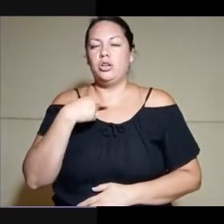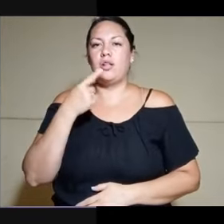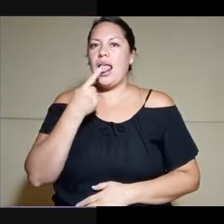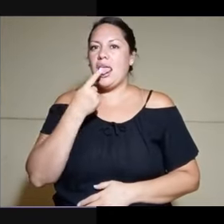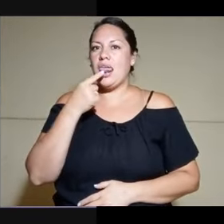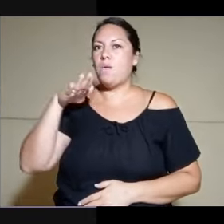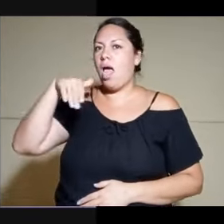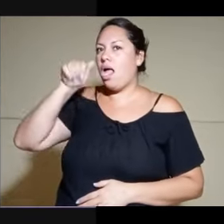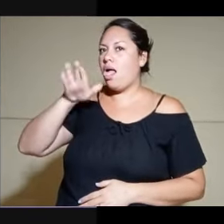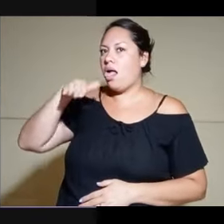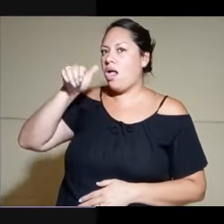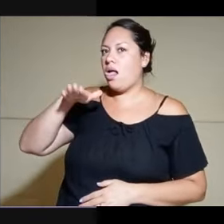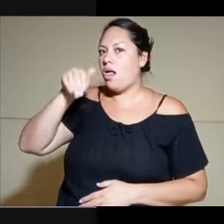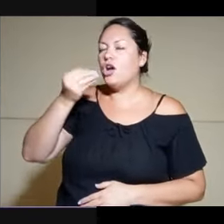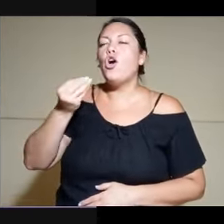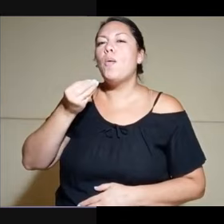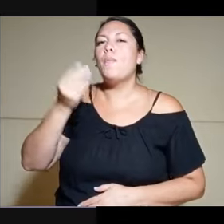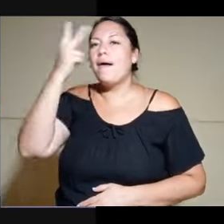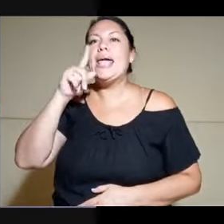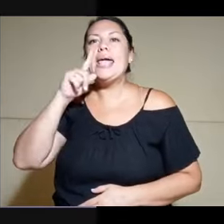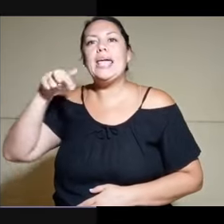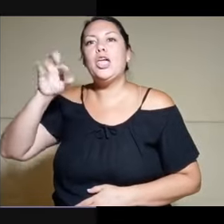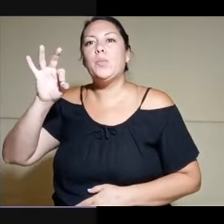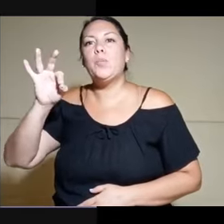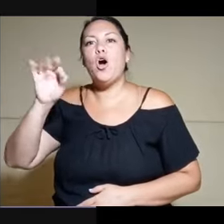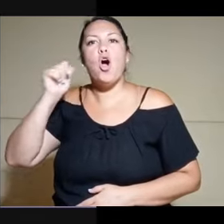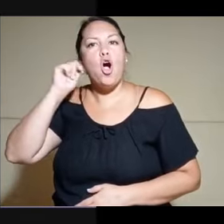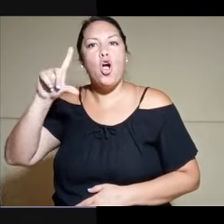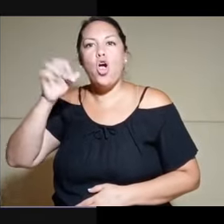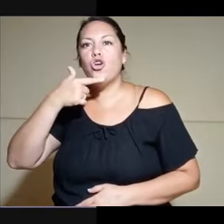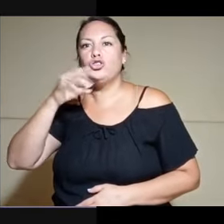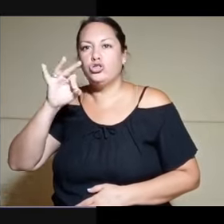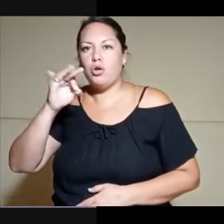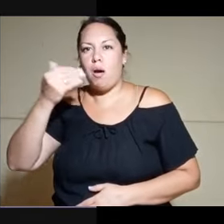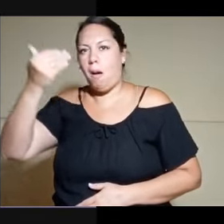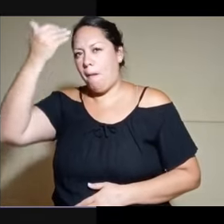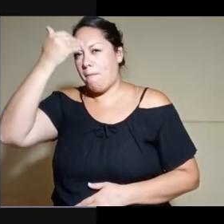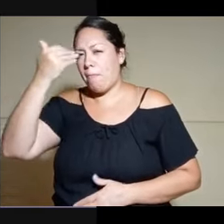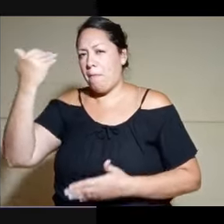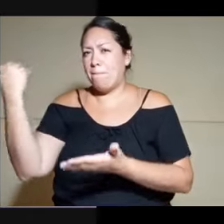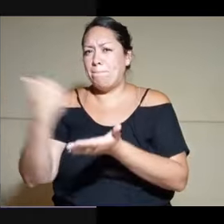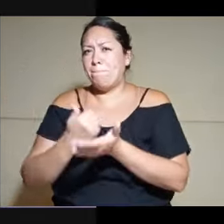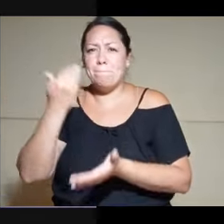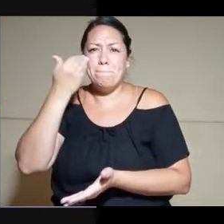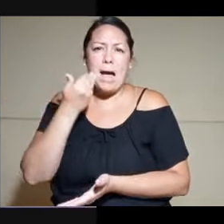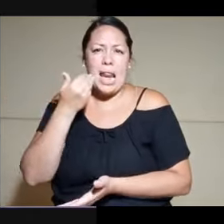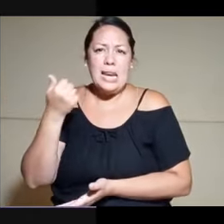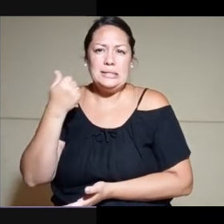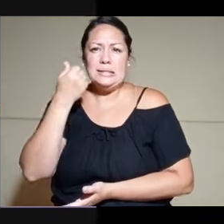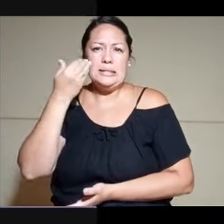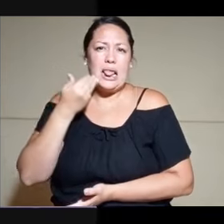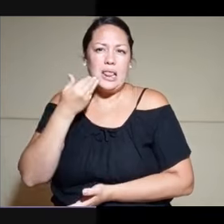lengua. Si ustedes se ponen a pensar, nosotros podemos mover la lengua gracias al hipogloso.